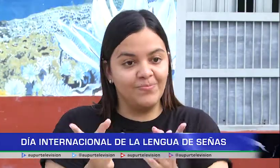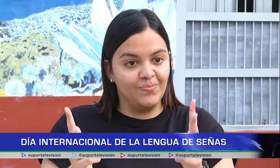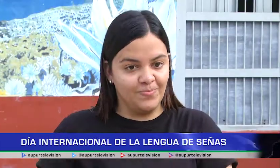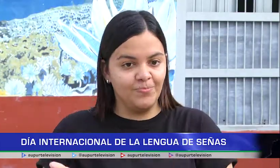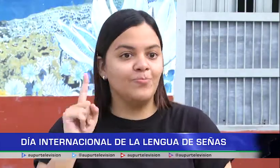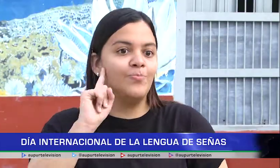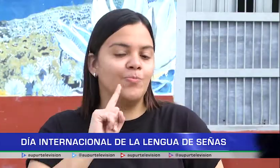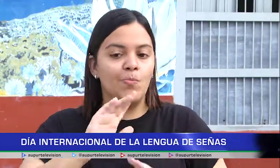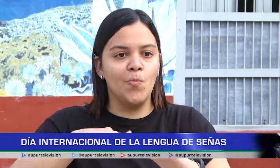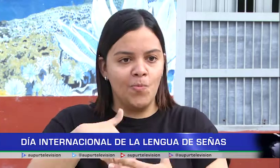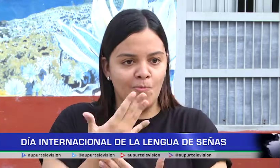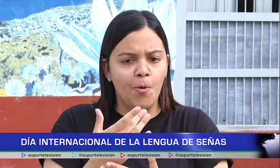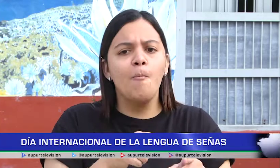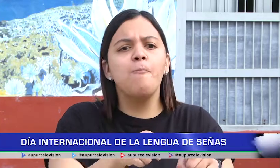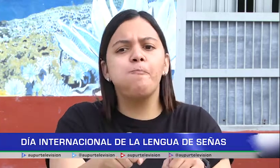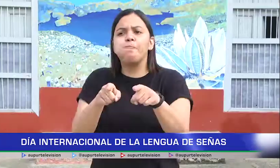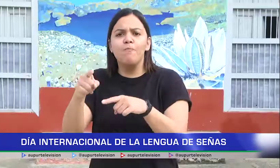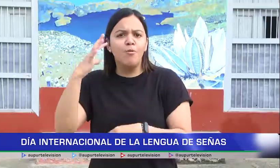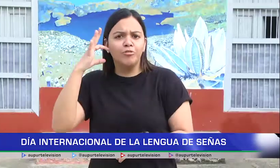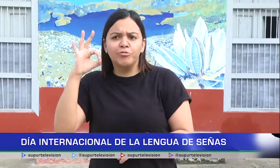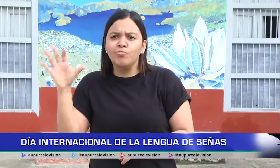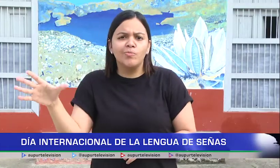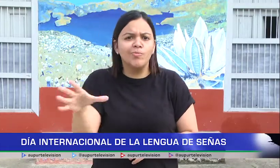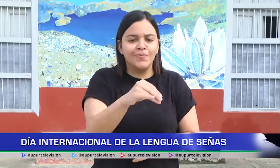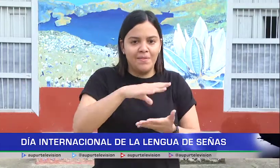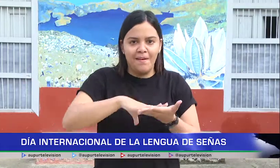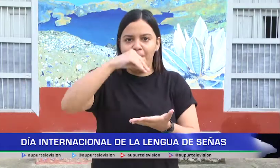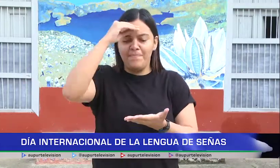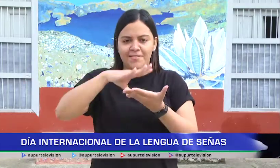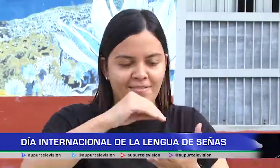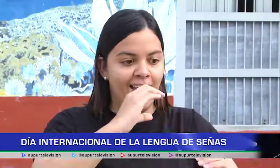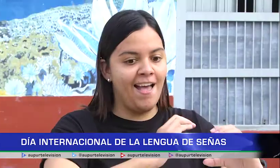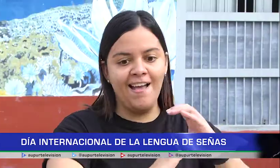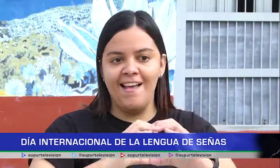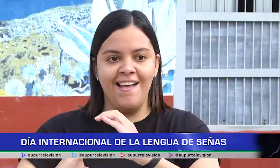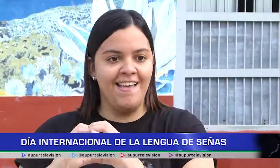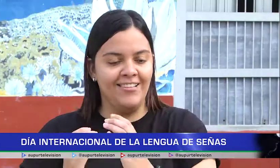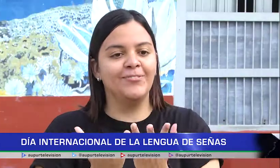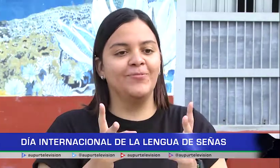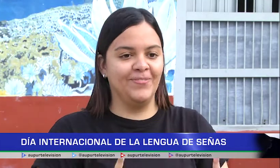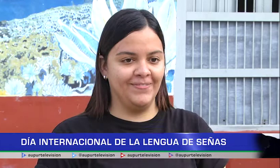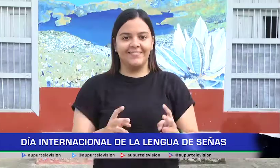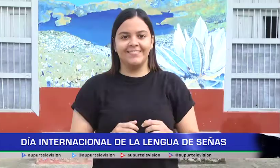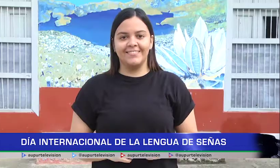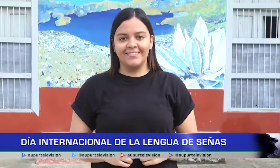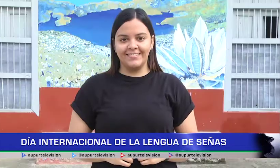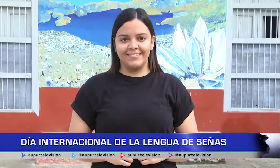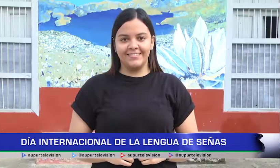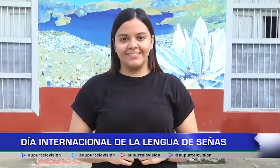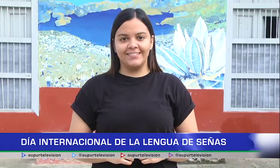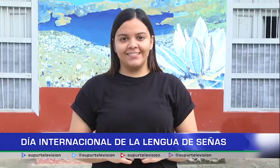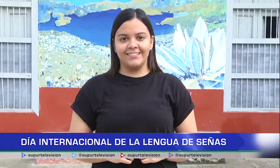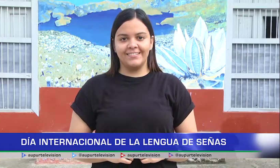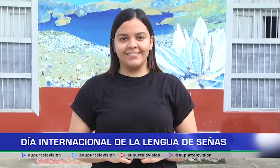Sordas, porque así los estudiantes como Angie de la Escuela Normal pueden comunicarse con otras